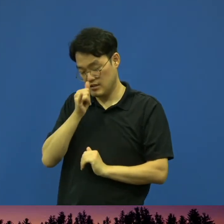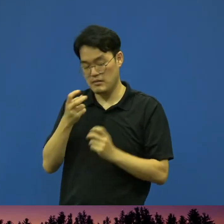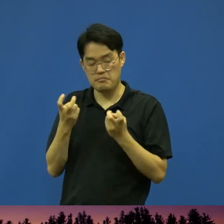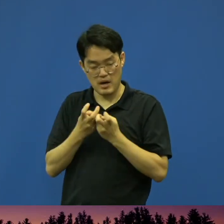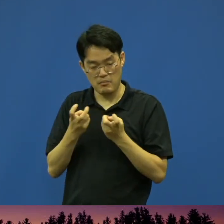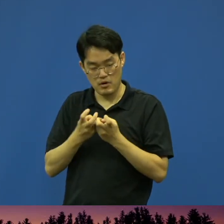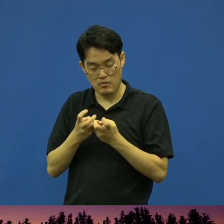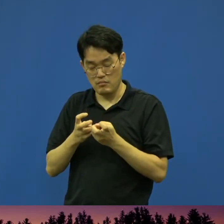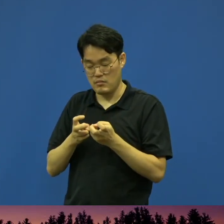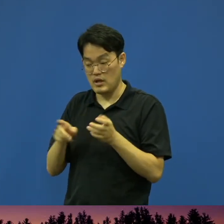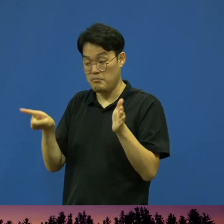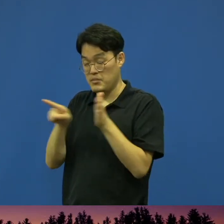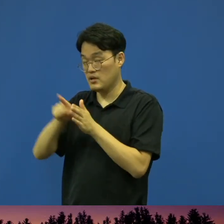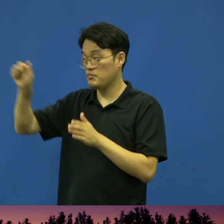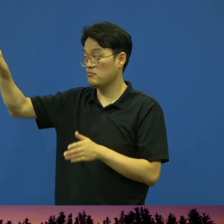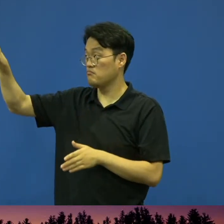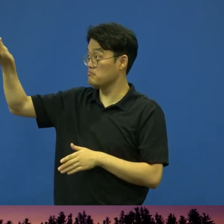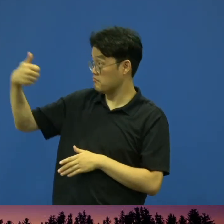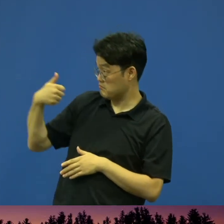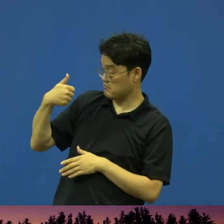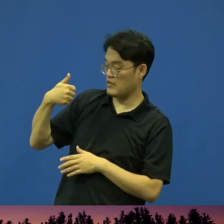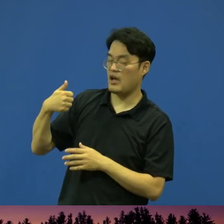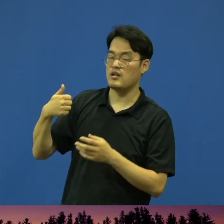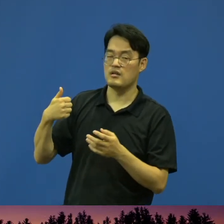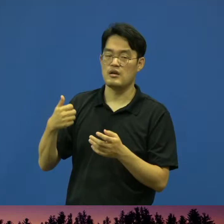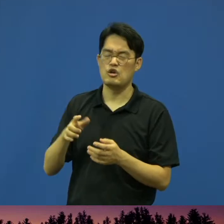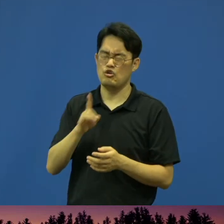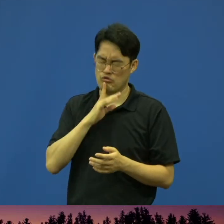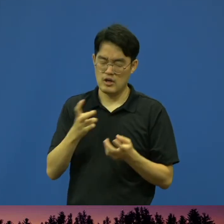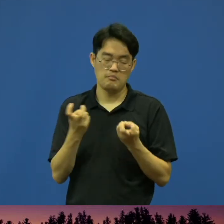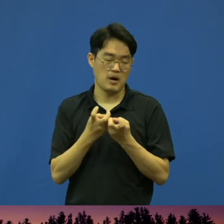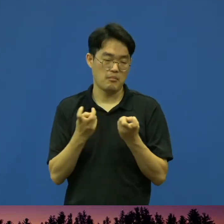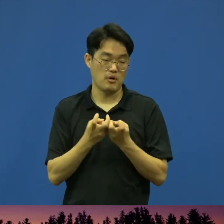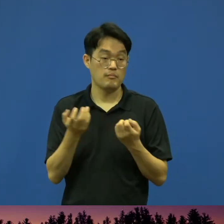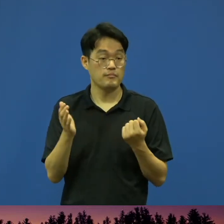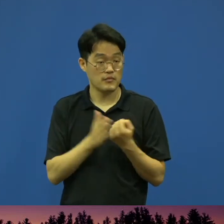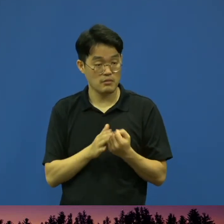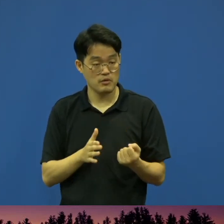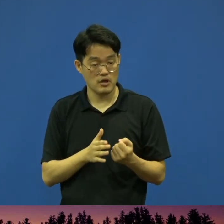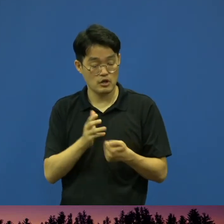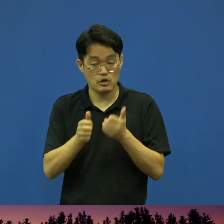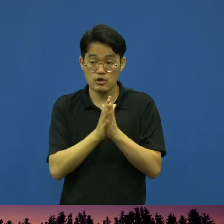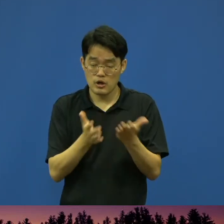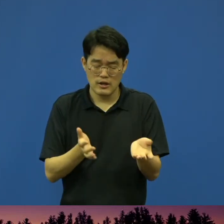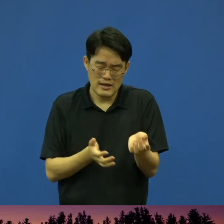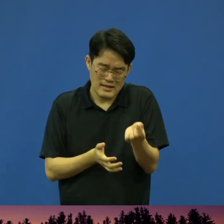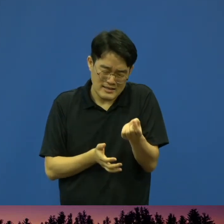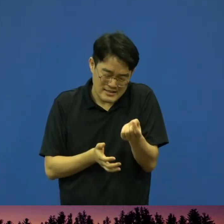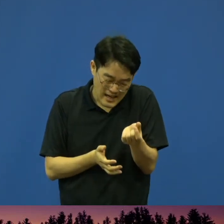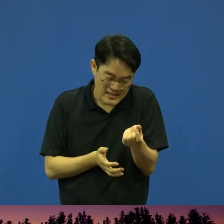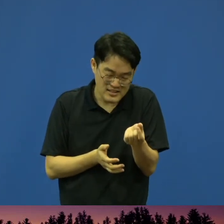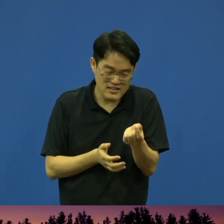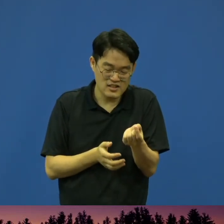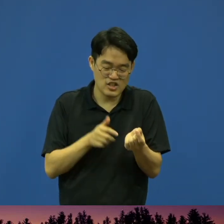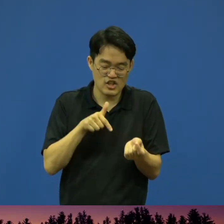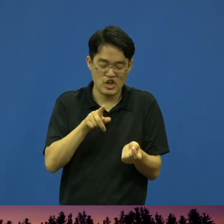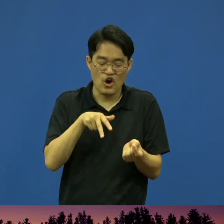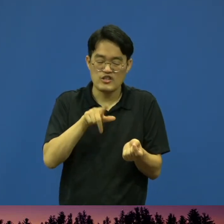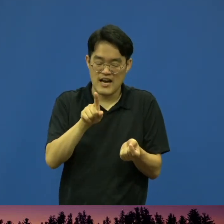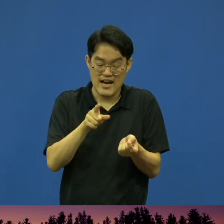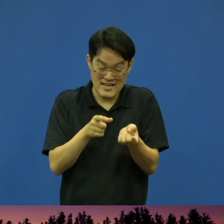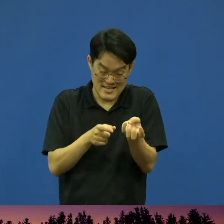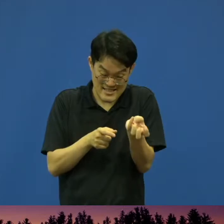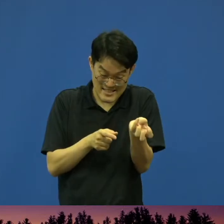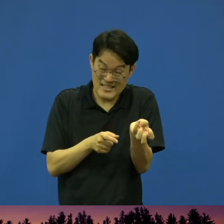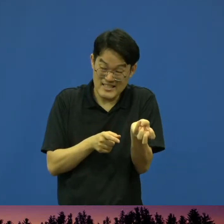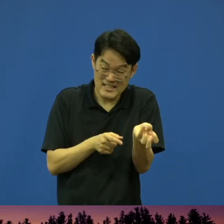유일한 것이기 때문입니다. 그래서 성경은 작은 겨자씨만한 믿음도 우리에게 요구하고 있는 것이죠. 겨자씨만한 믿음이